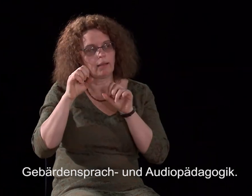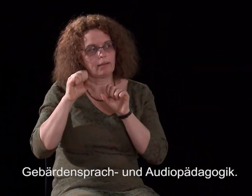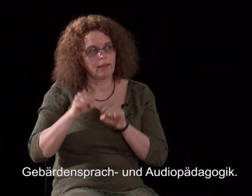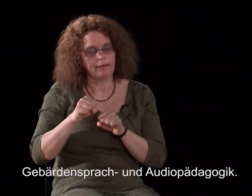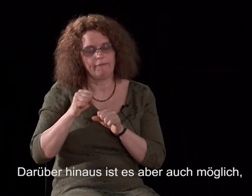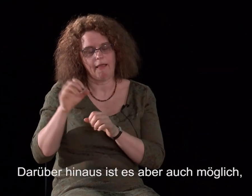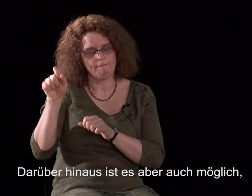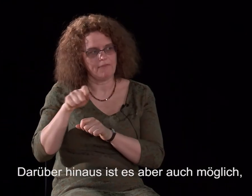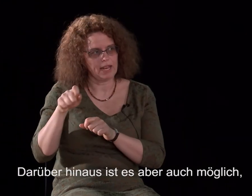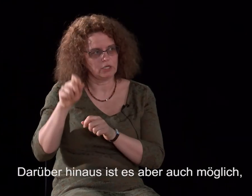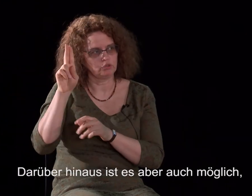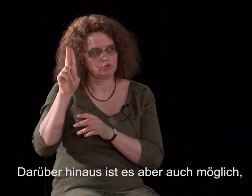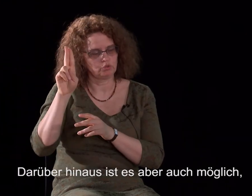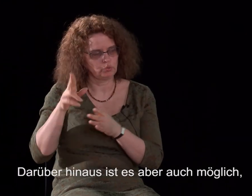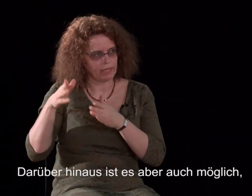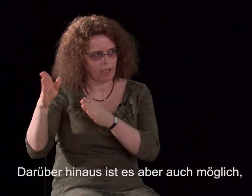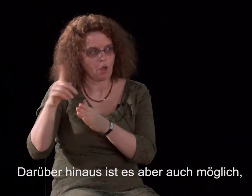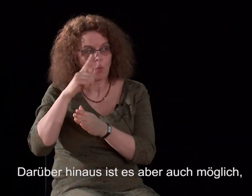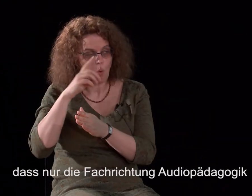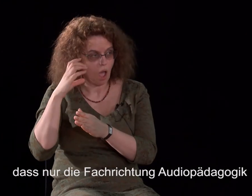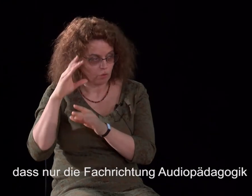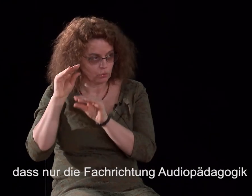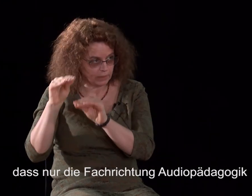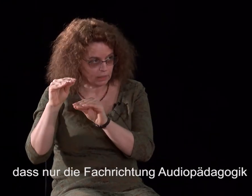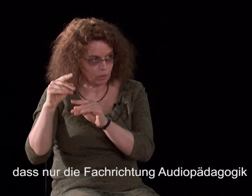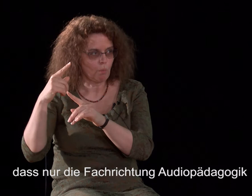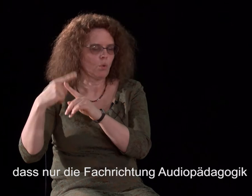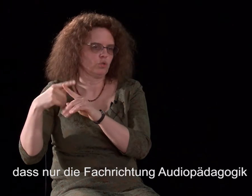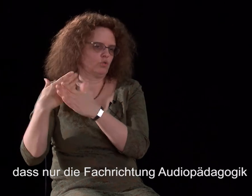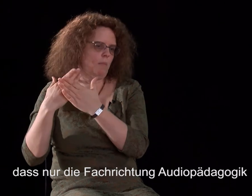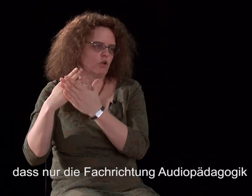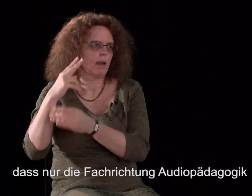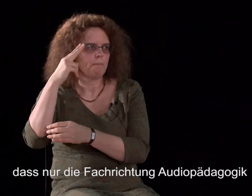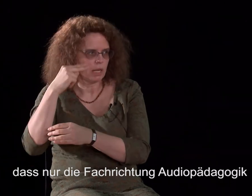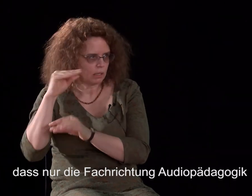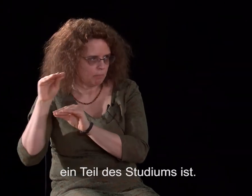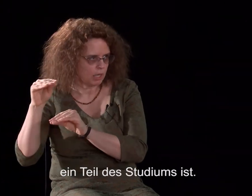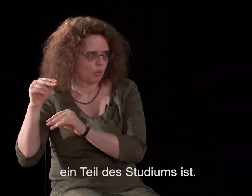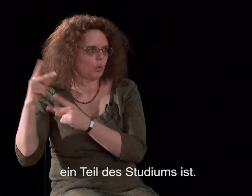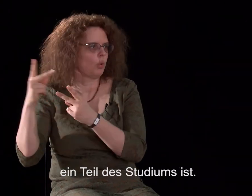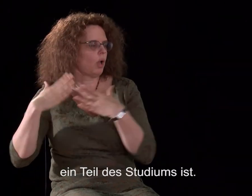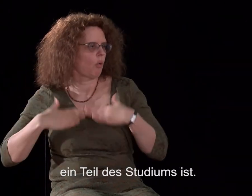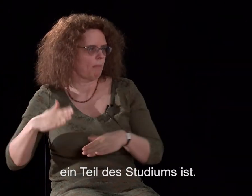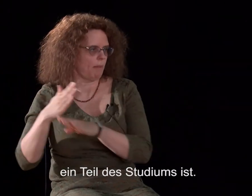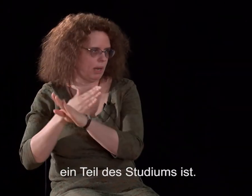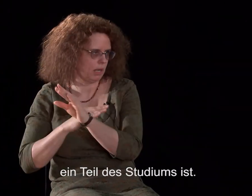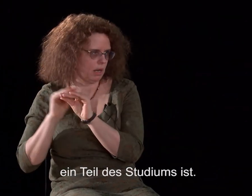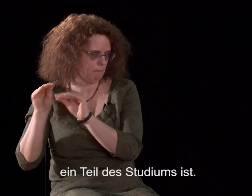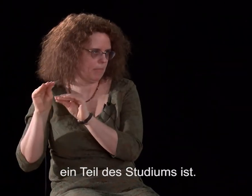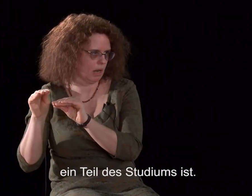Darüber hinaus ist aber auch möglich, dass das Gebärdensprache- und Audiopädagogikstudium nur ein Teil ist. Also man